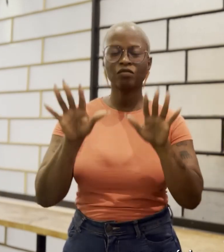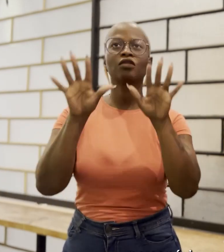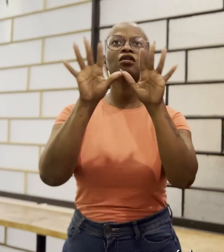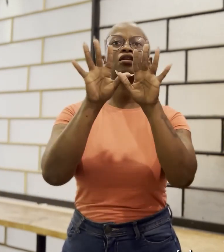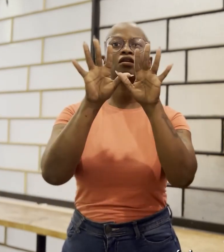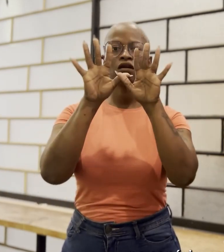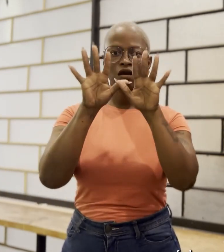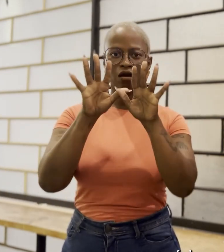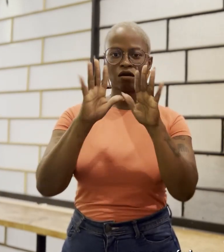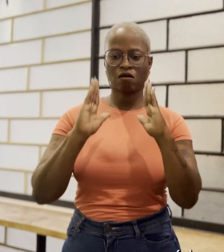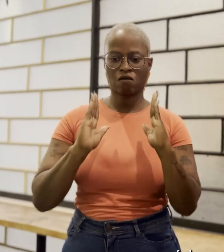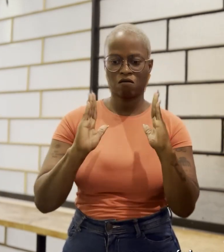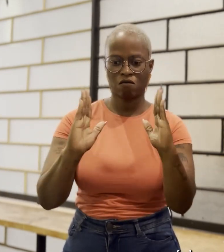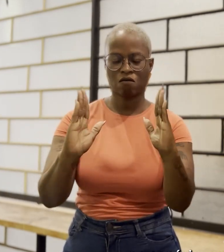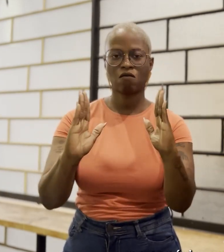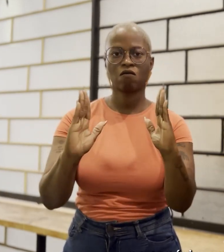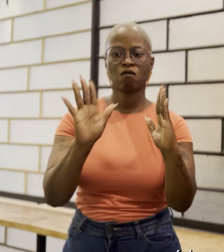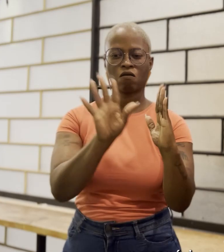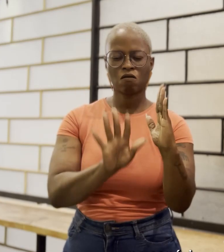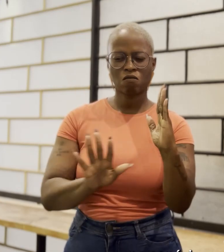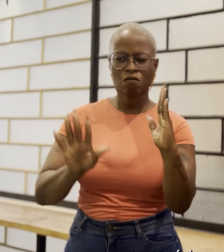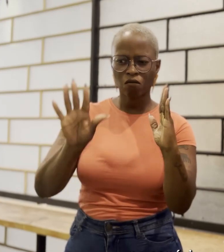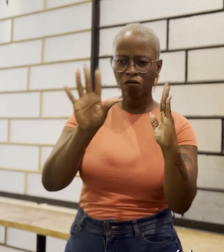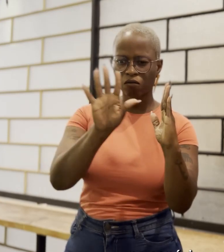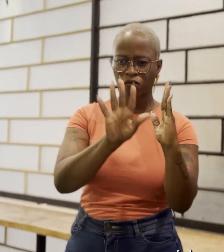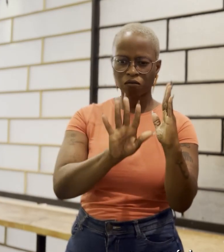está todo na vertical,